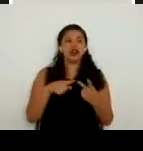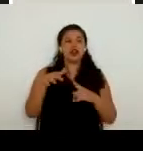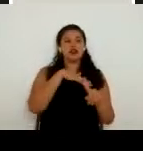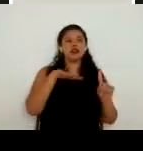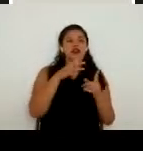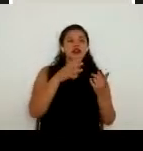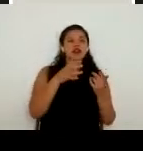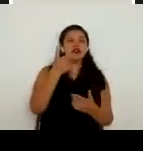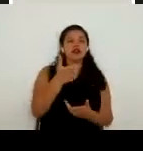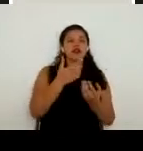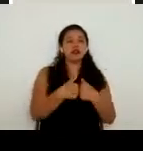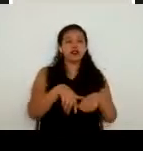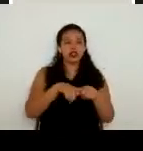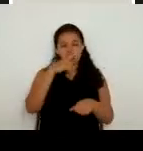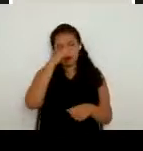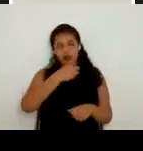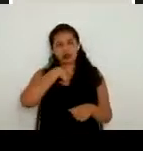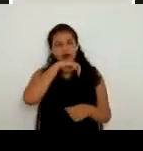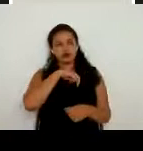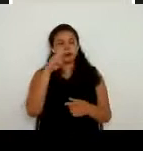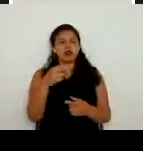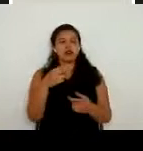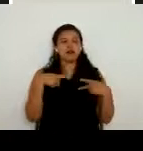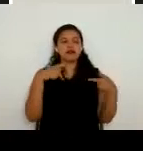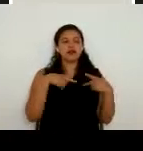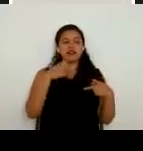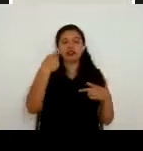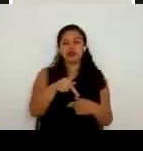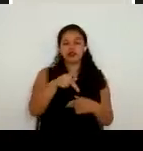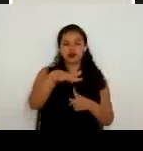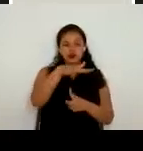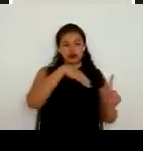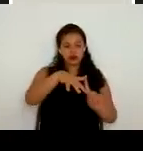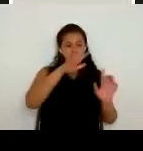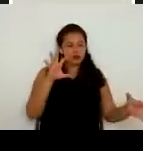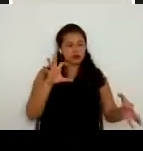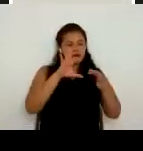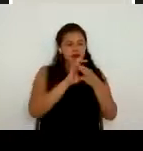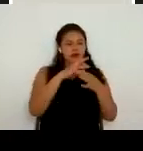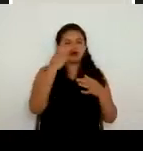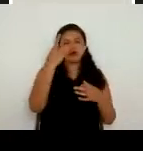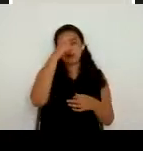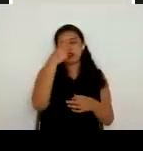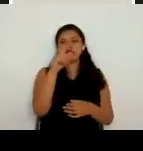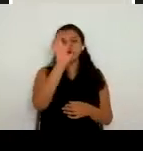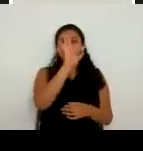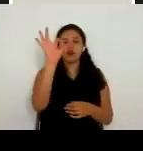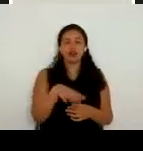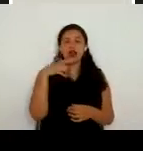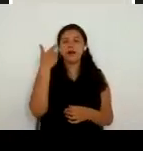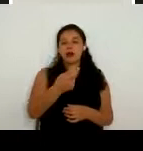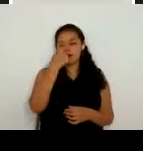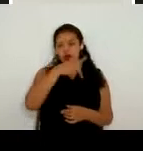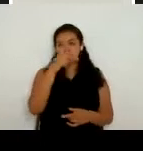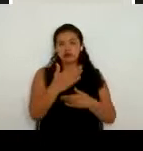para tratar de aproximarnos a la realidad del usuario con el fin de definir el porcentaje de pago con los servicios que